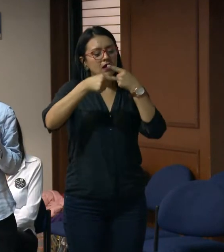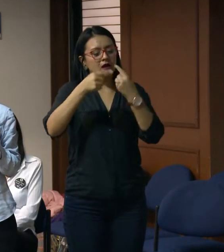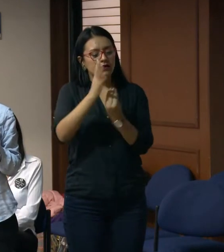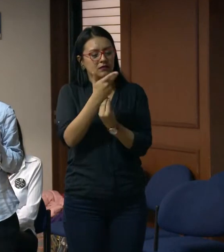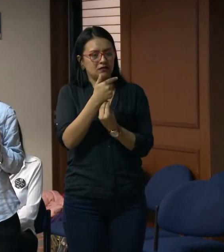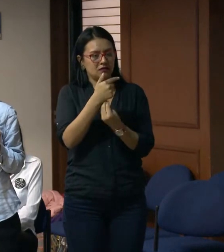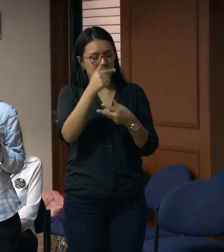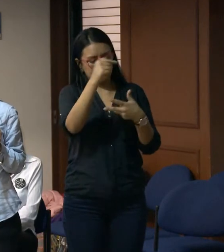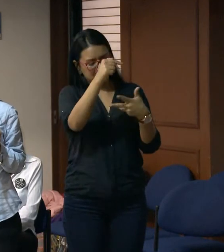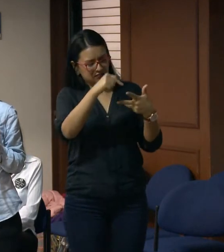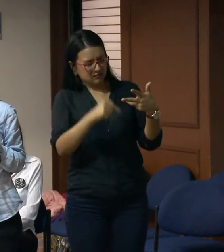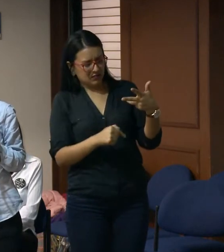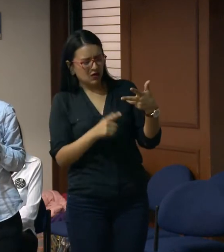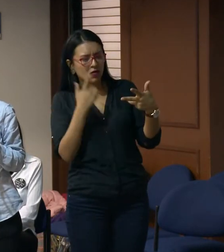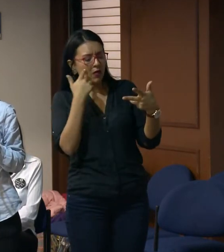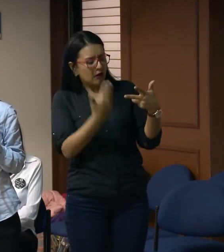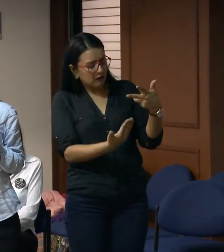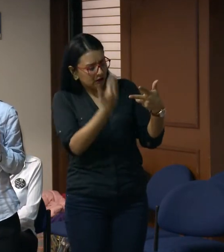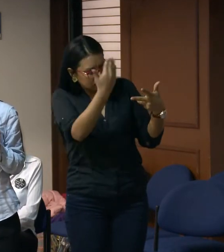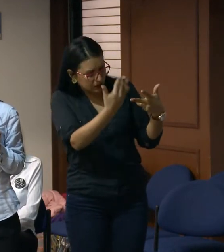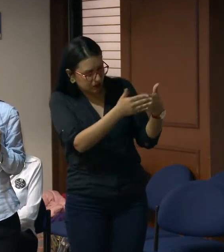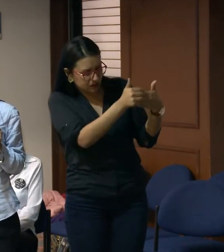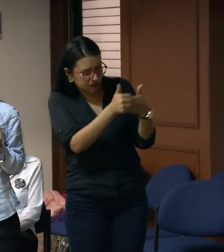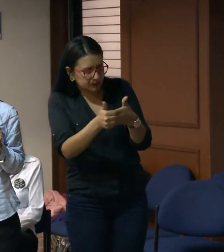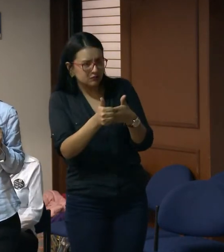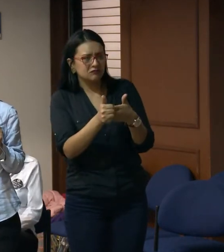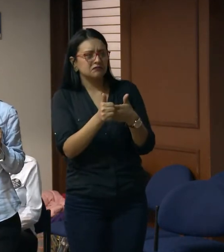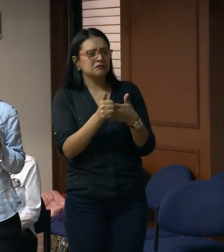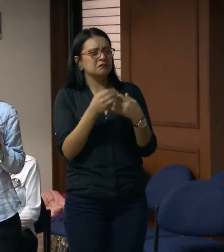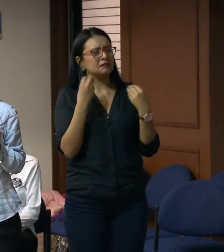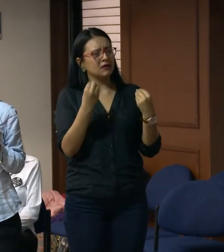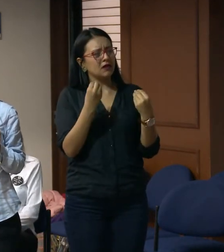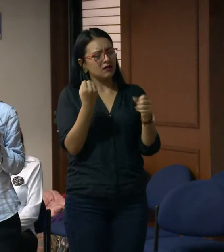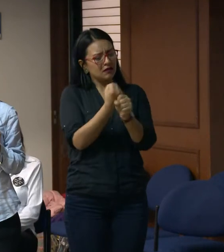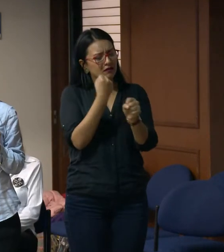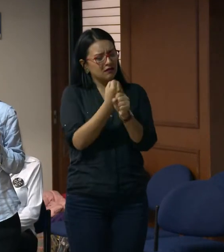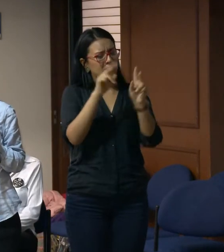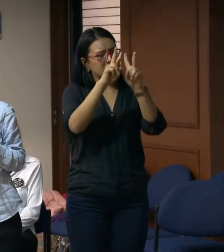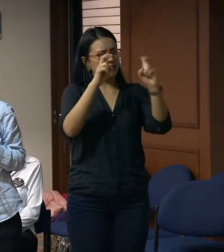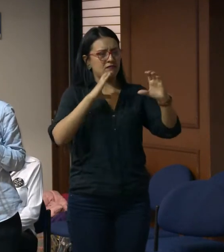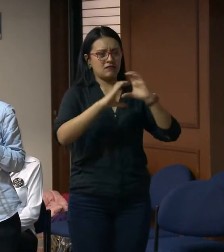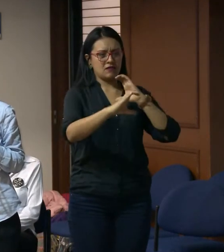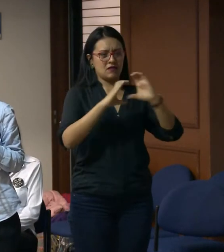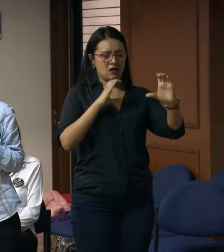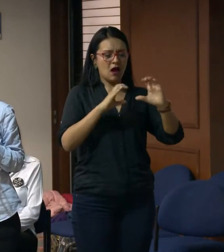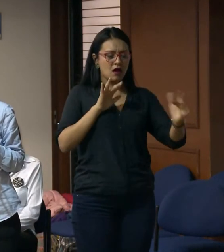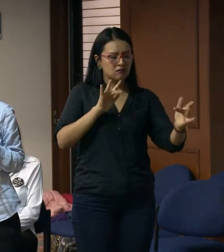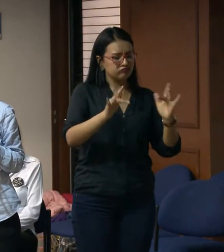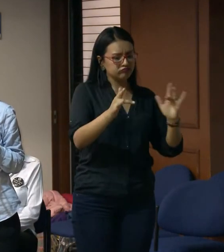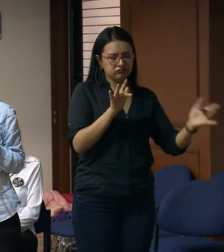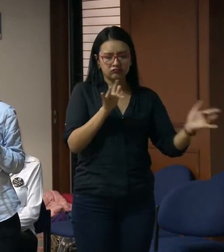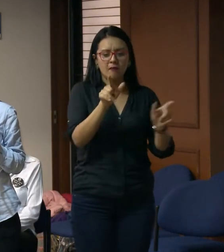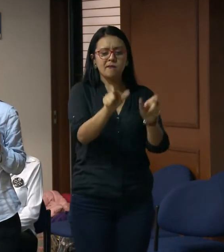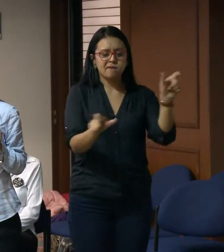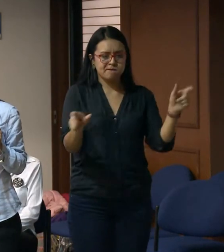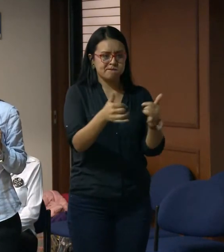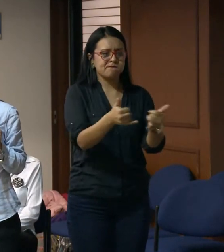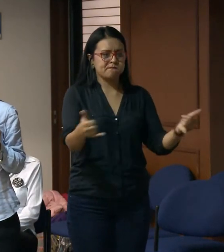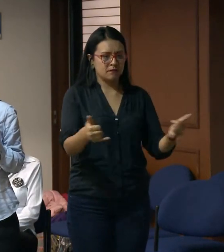eran como los diferentes medios para poder trabajar el tema de comunicación e interacción con las